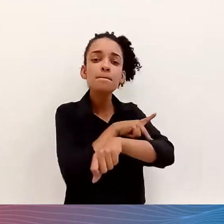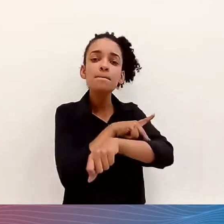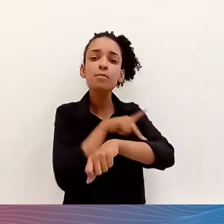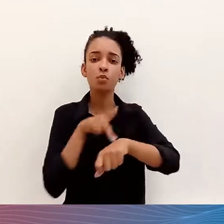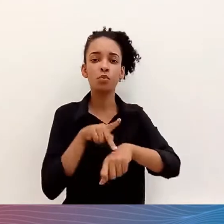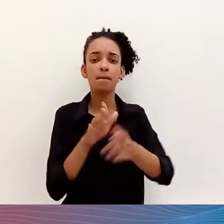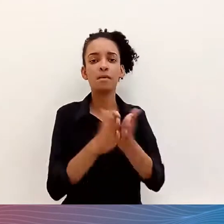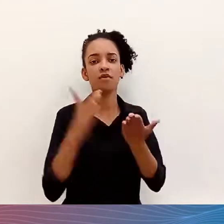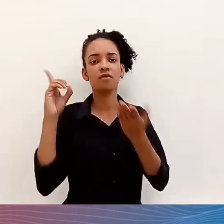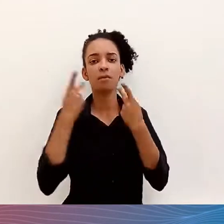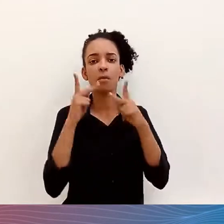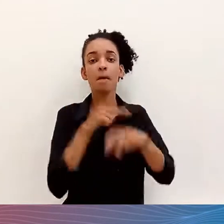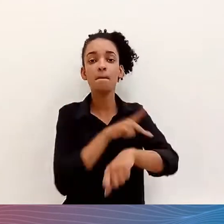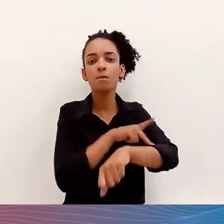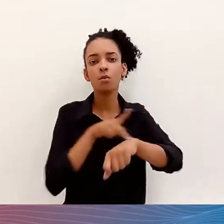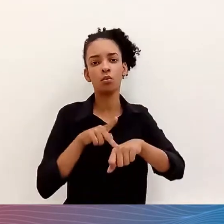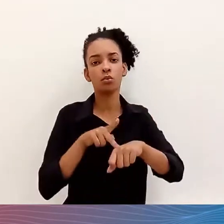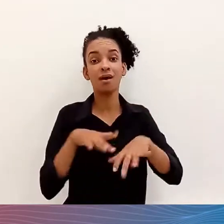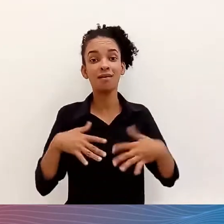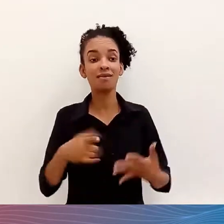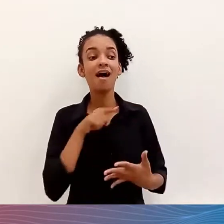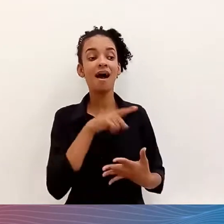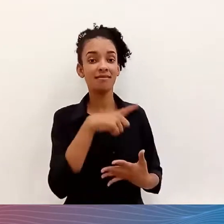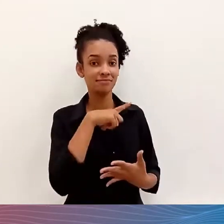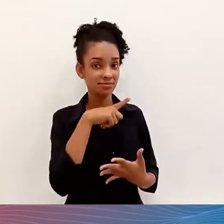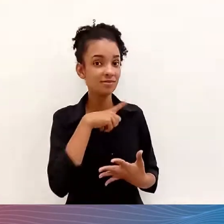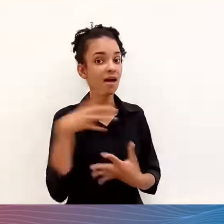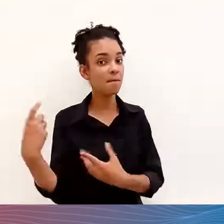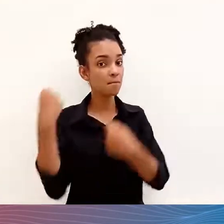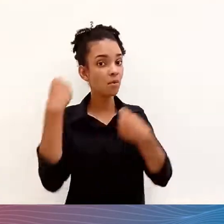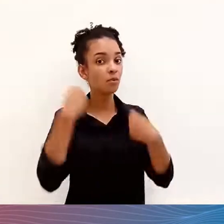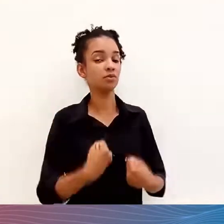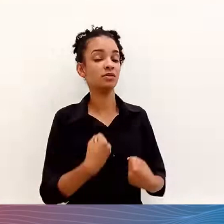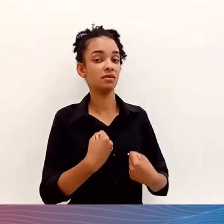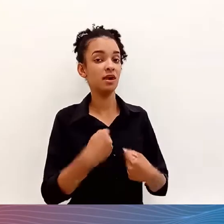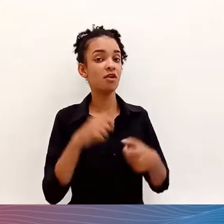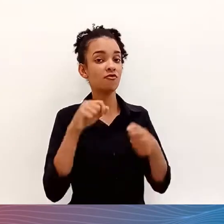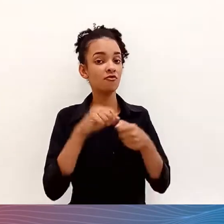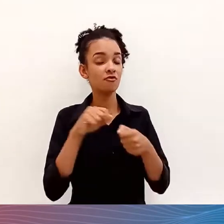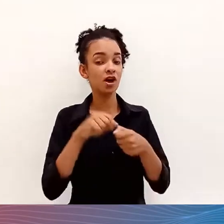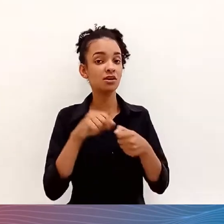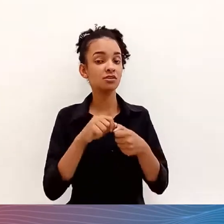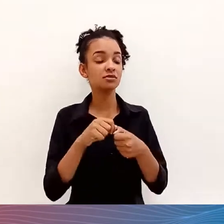tem poder para levar uma pessoa à salvação ou não.